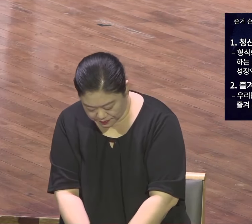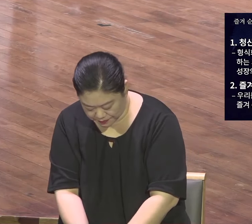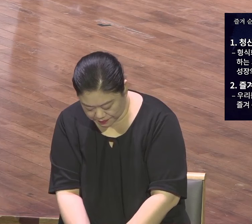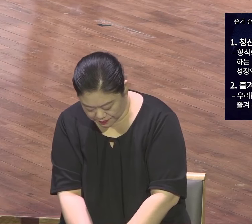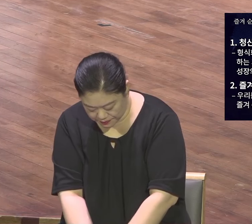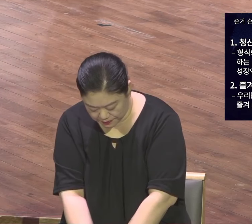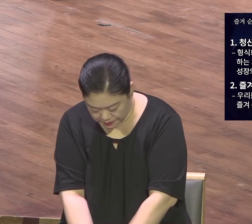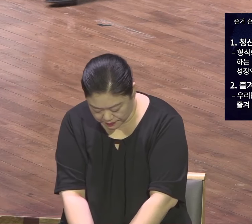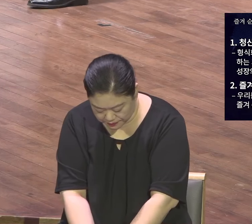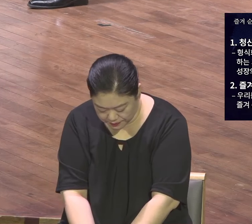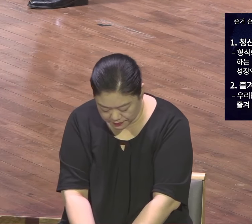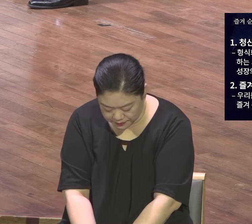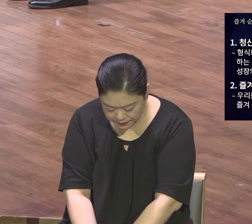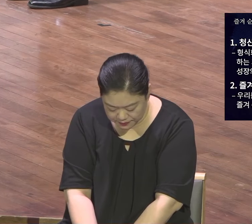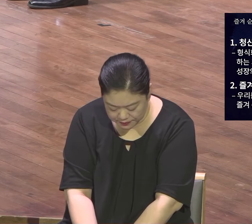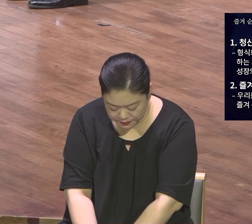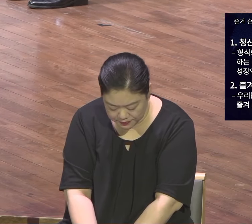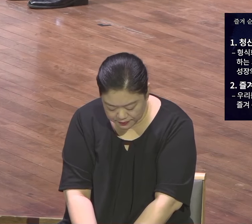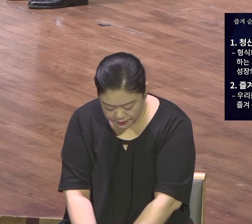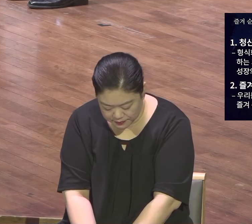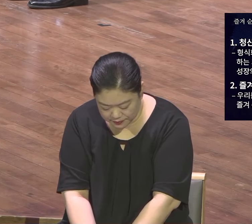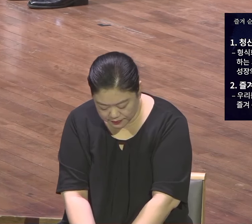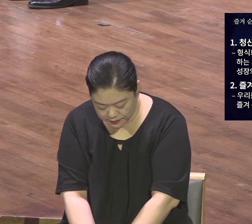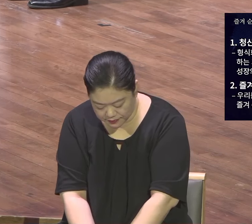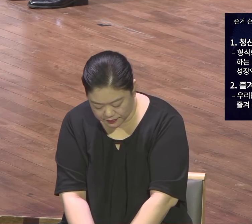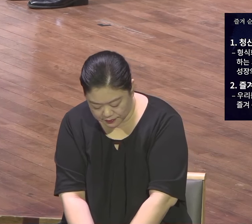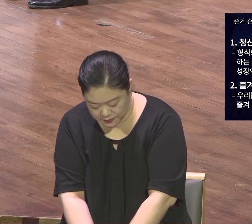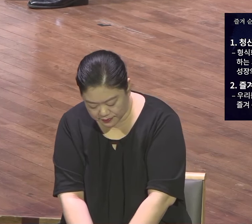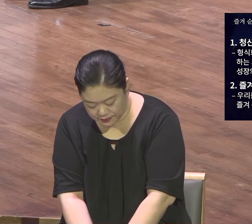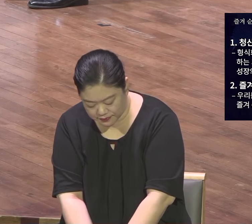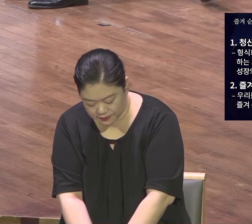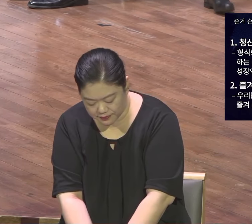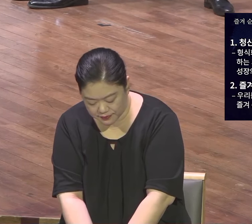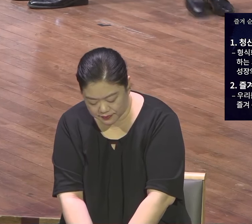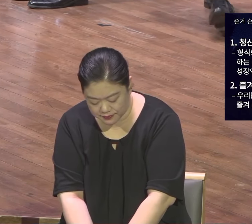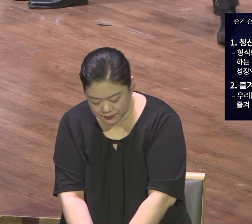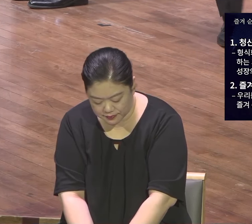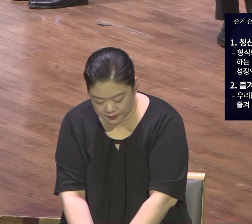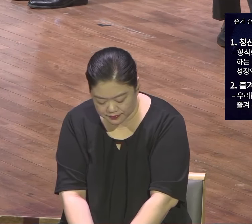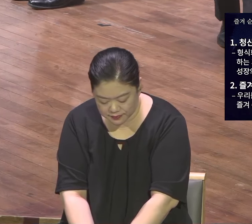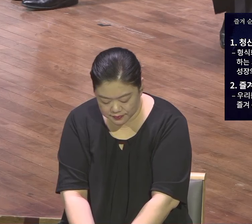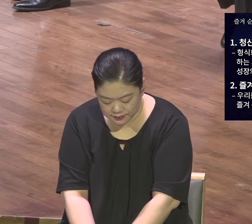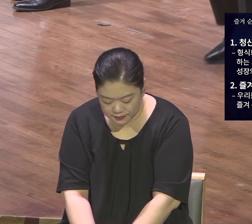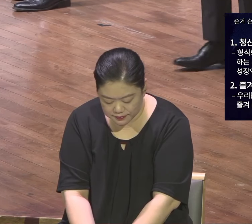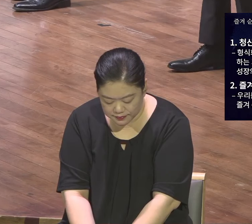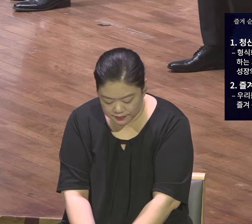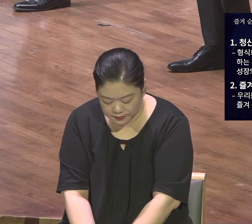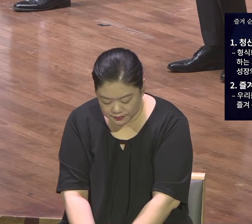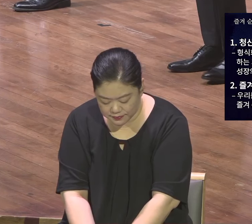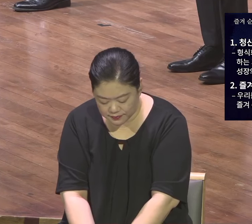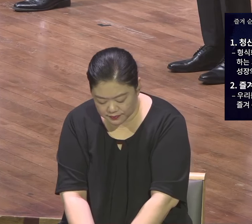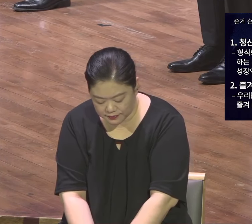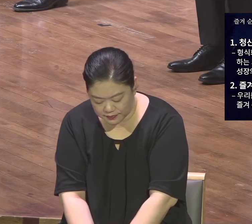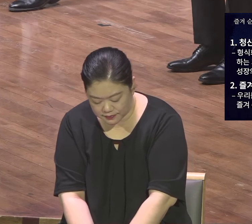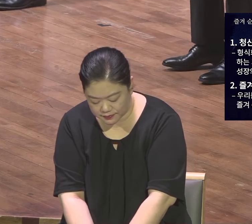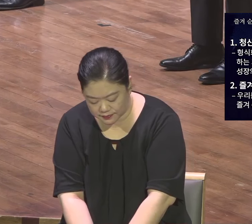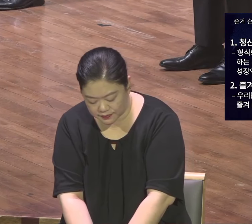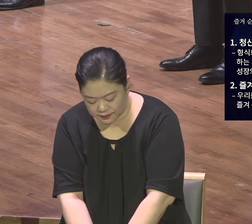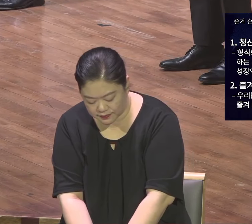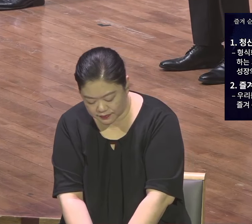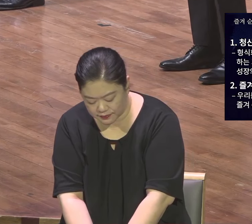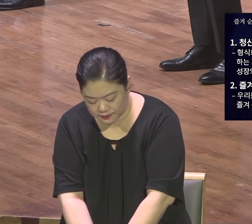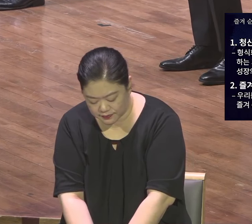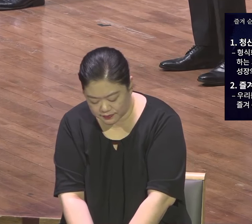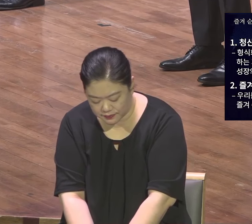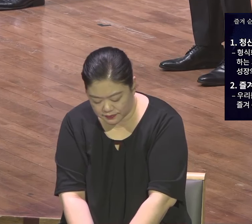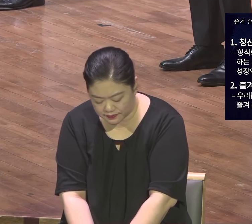성도들 예배에 참여하는 의미 없는 형식적인 종교 생활이 아니라 말씀을 통해서 해답을 찾고